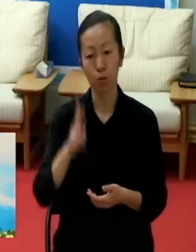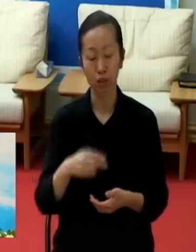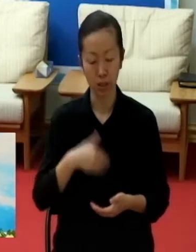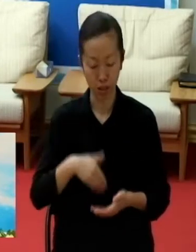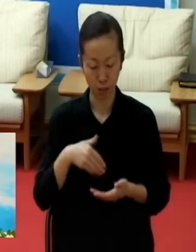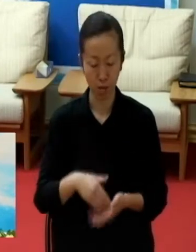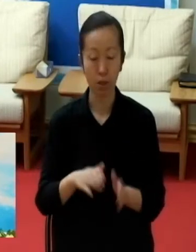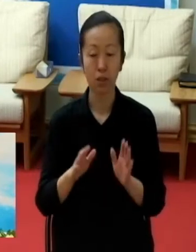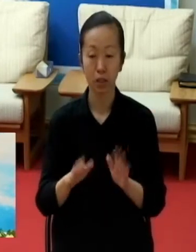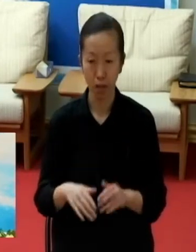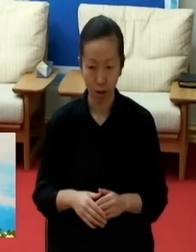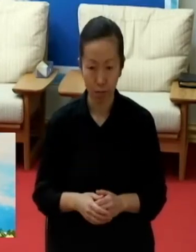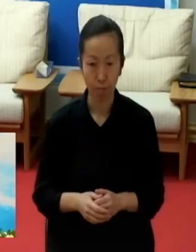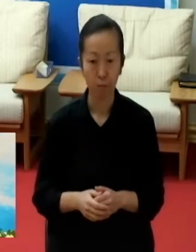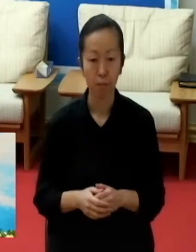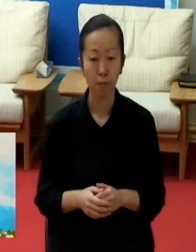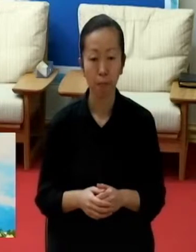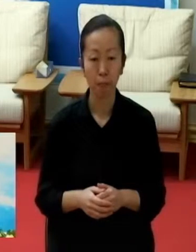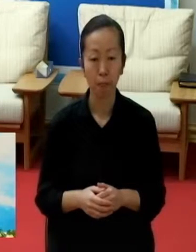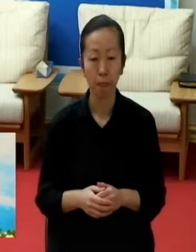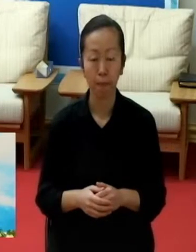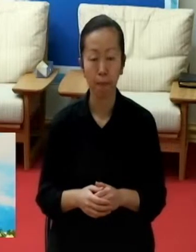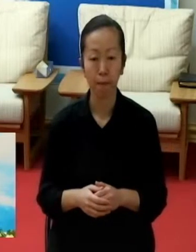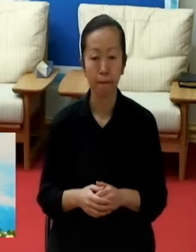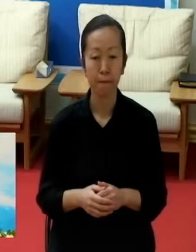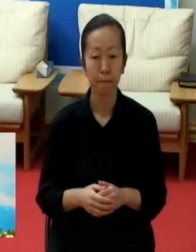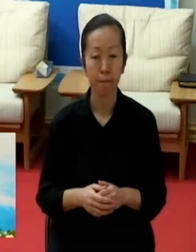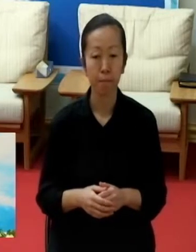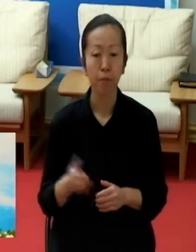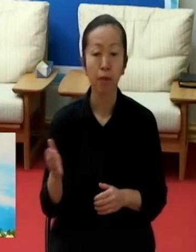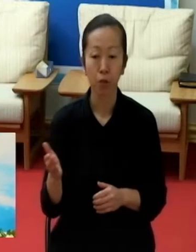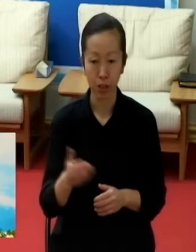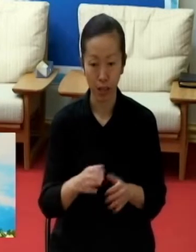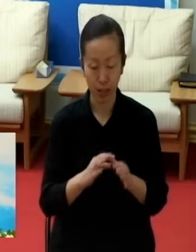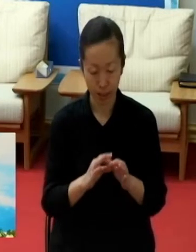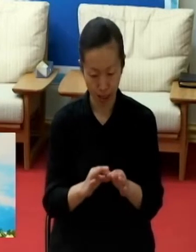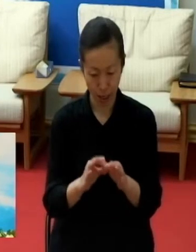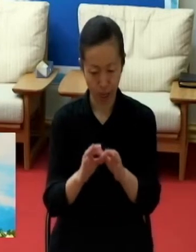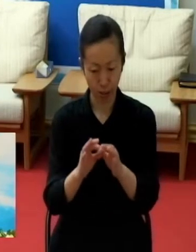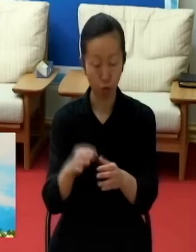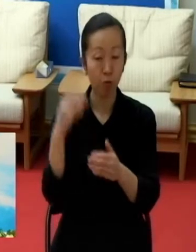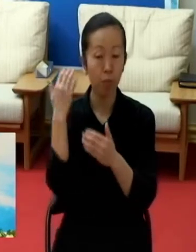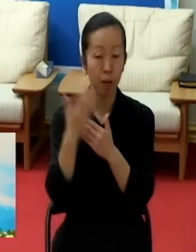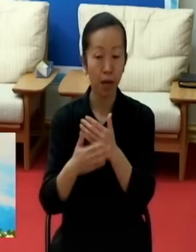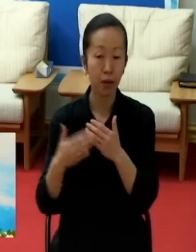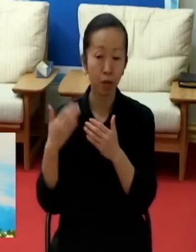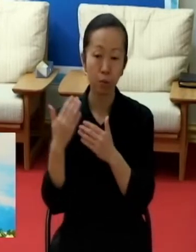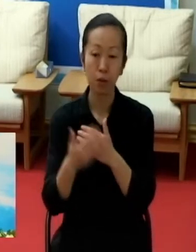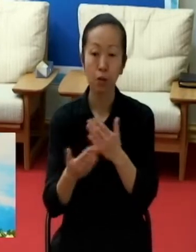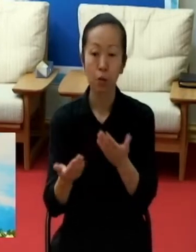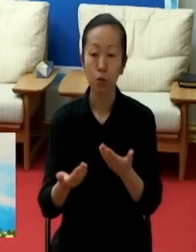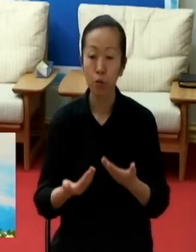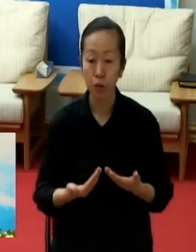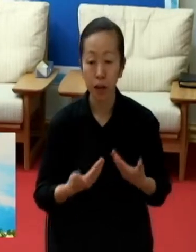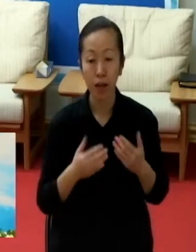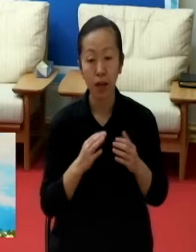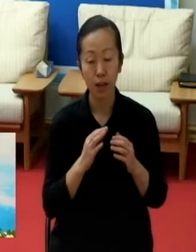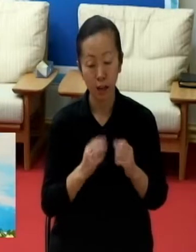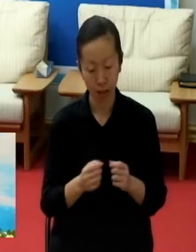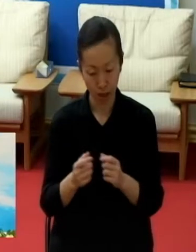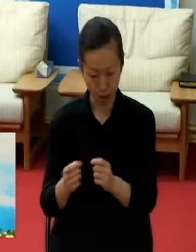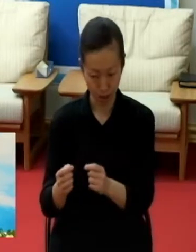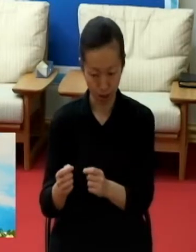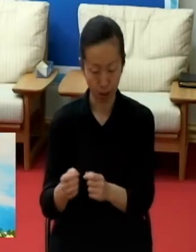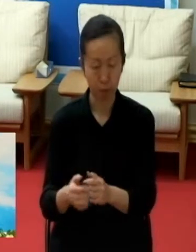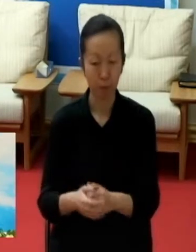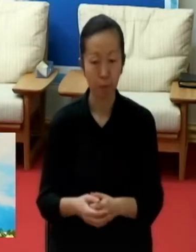悟りました。 그래서 계속 은혜를 받다 보니까 そして継続的に恵みを受けると 내가 서러운 인생에서 더 이상